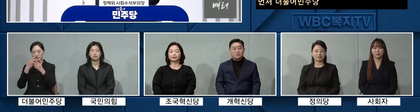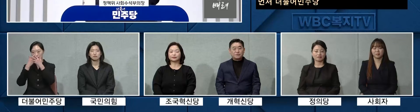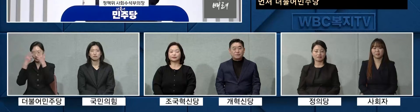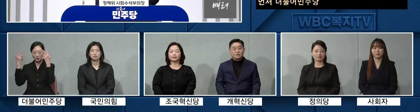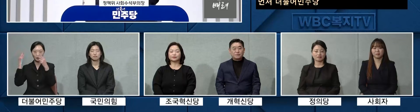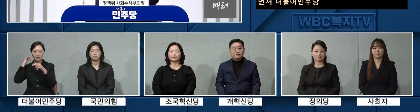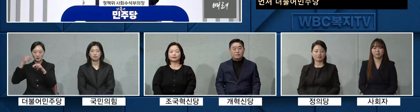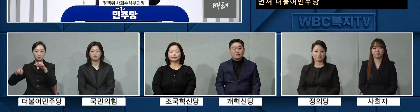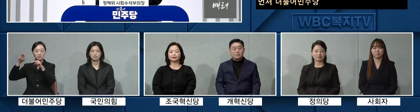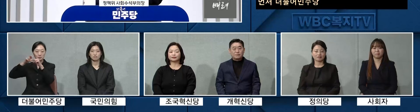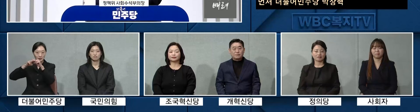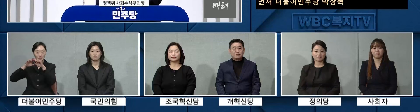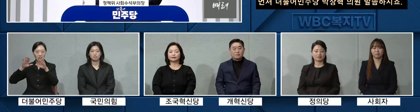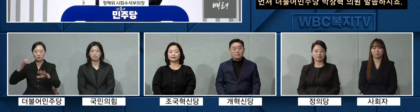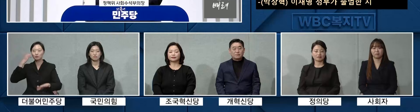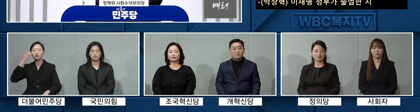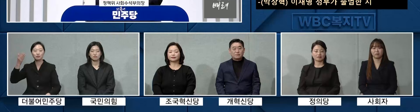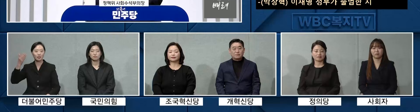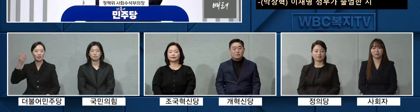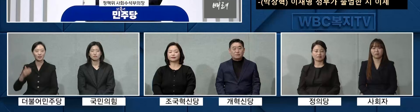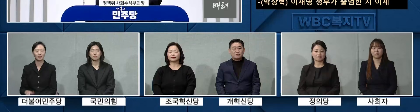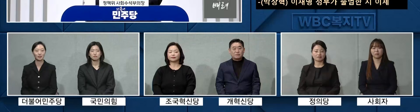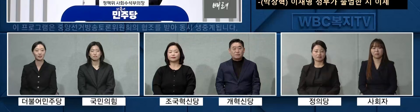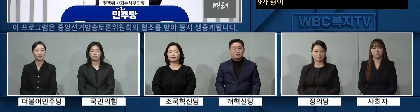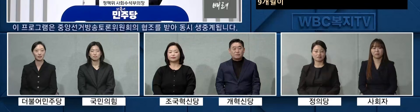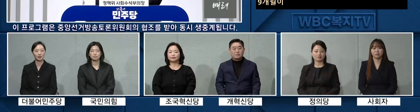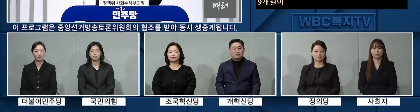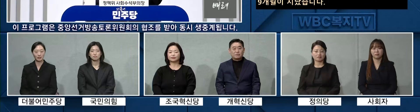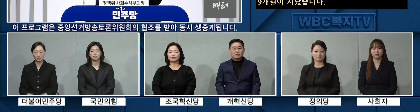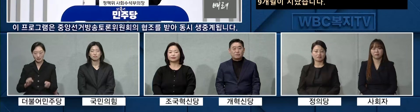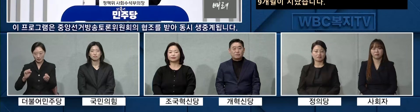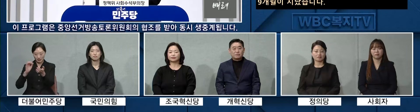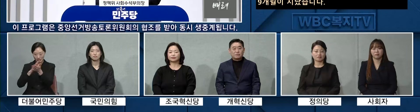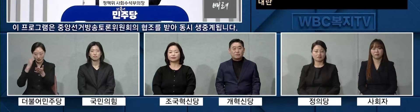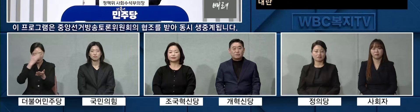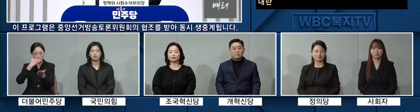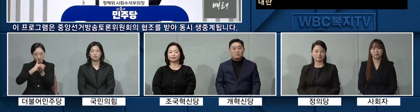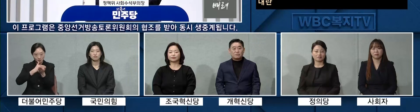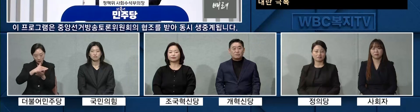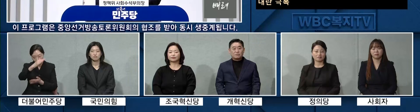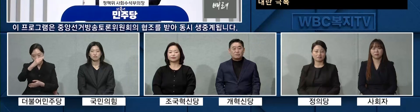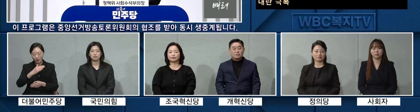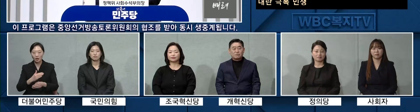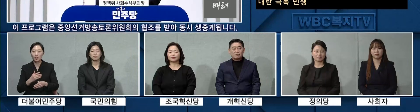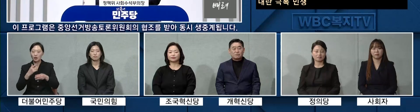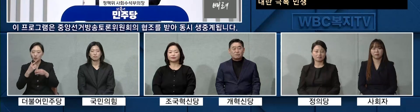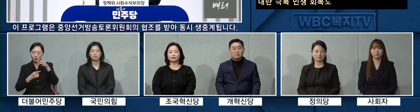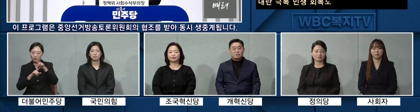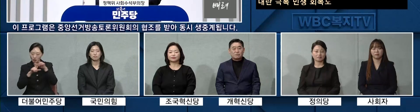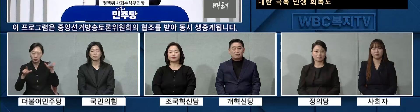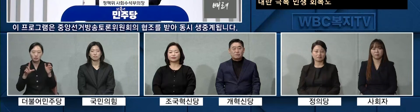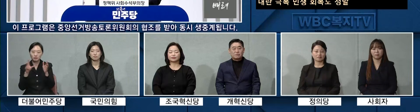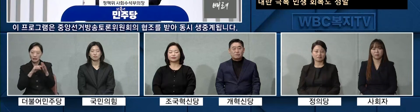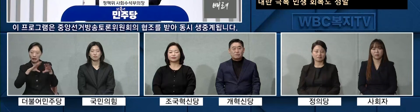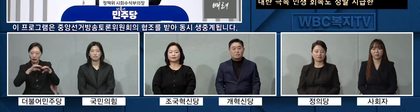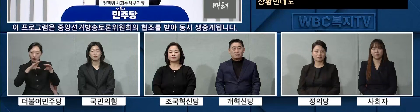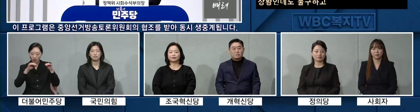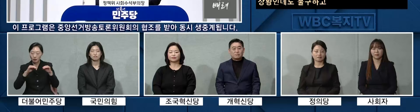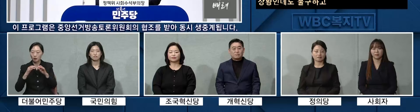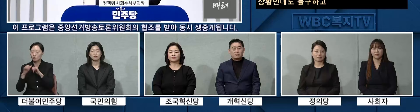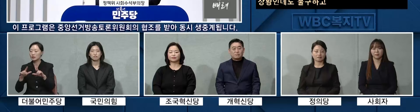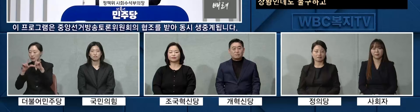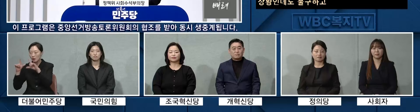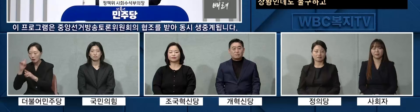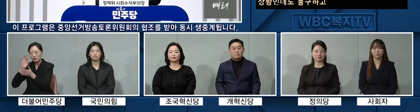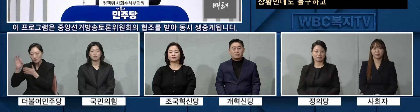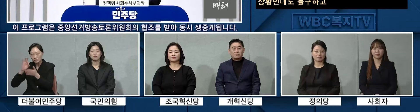지 이제 9개월이 지났습니다. 내란 극복, 민생 회복도 정말 시급한 상황인데도 불구하고 중동